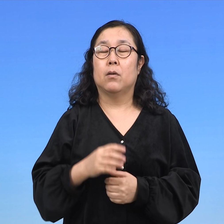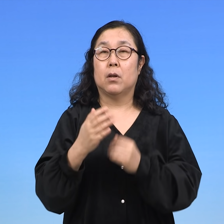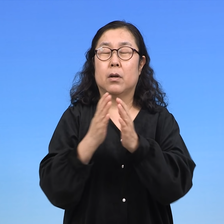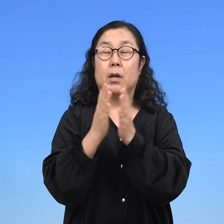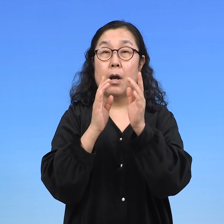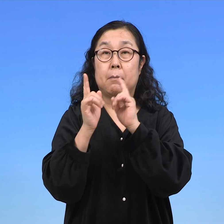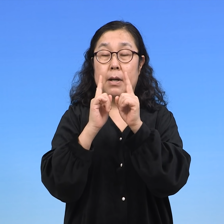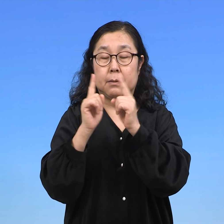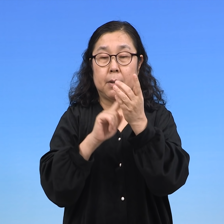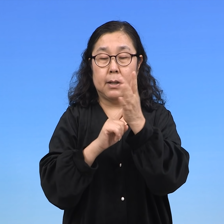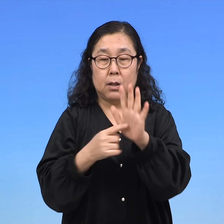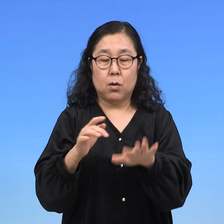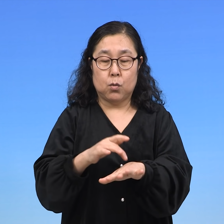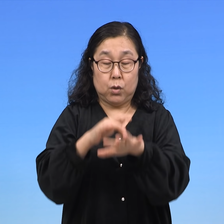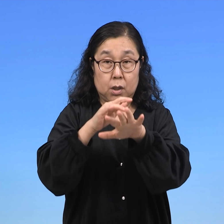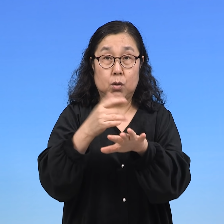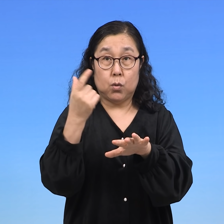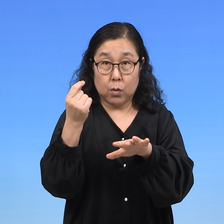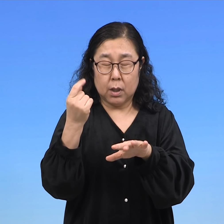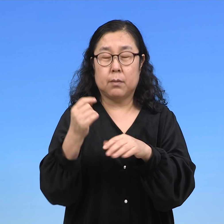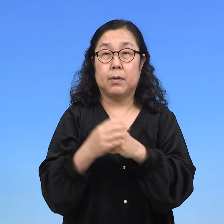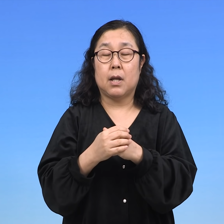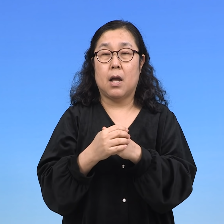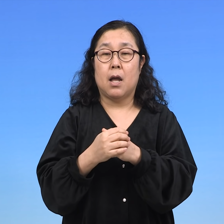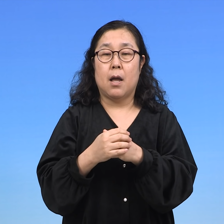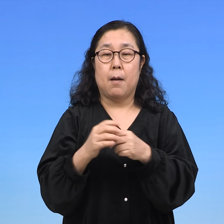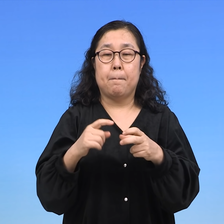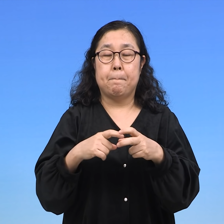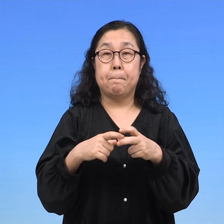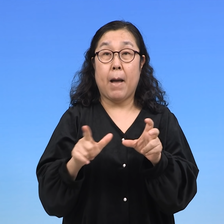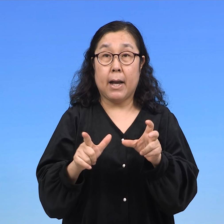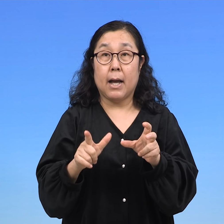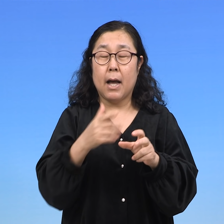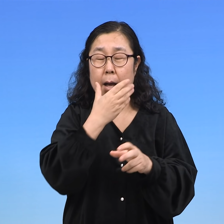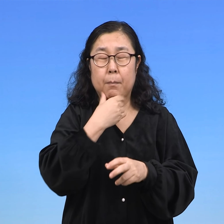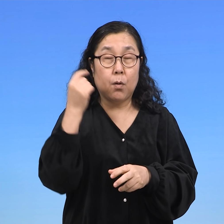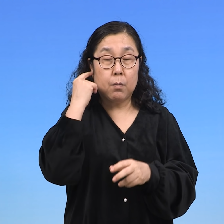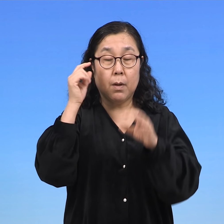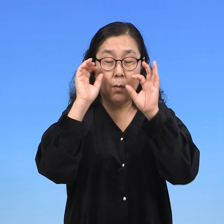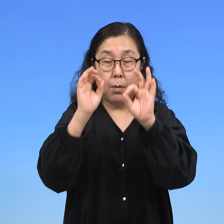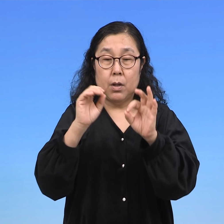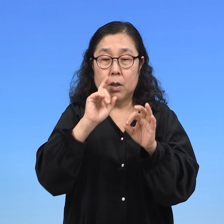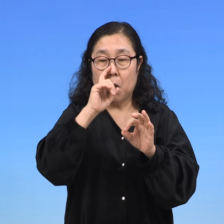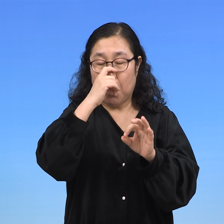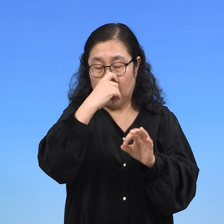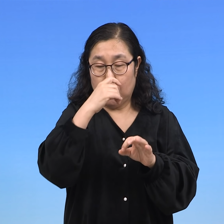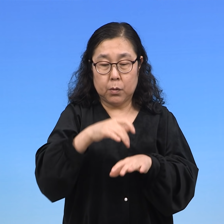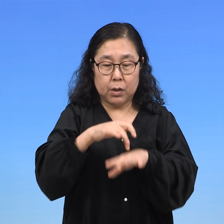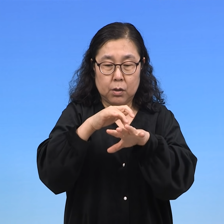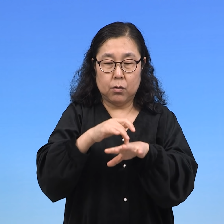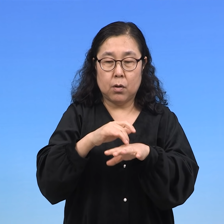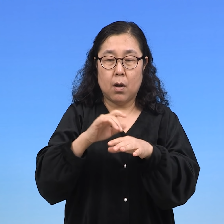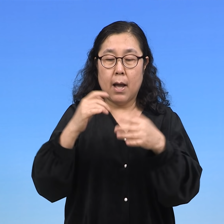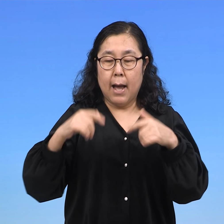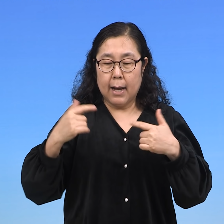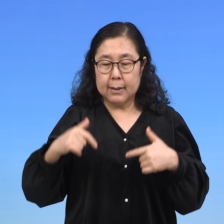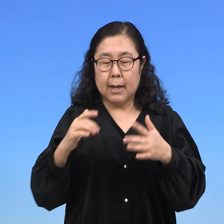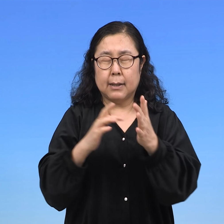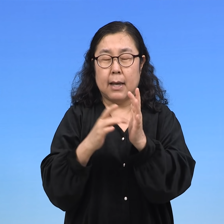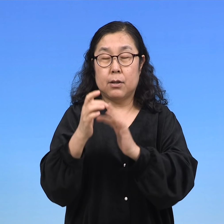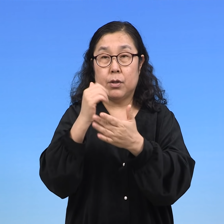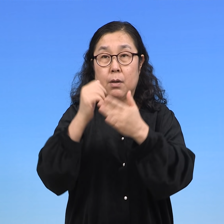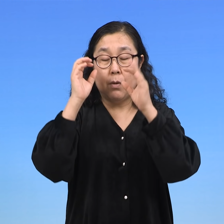오늘 본문 바로 앞에 나오는 귀신들도 마찬가지 아닙니까? 마가복음 3장 11절, 더러운 귀신들도 어느 때든지